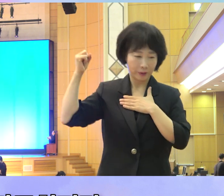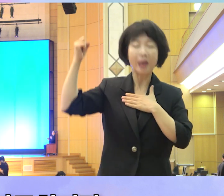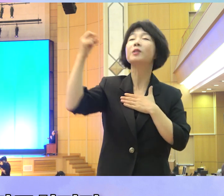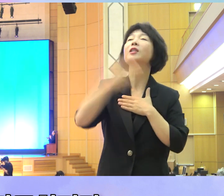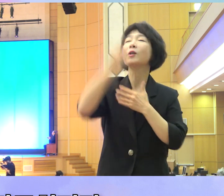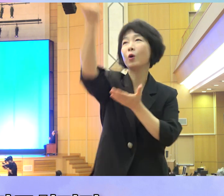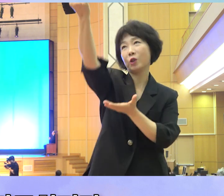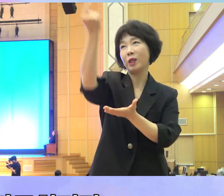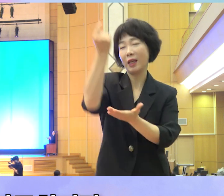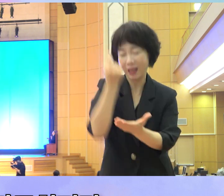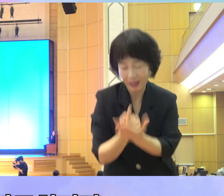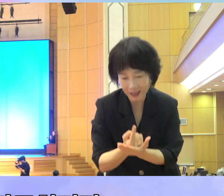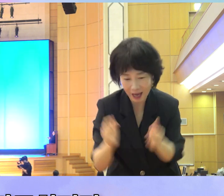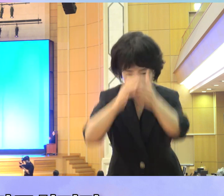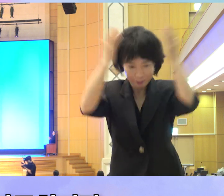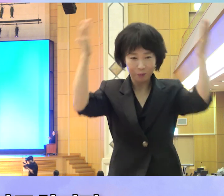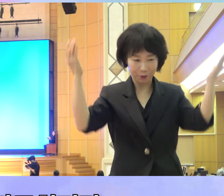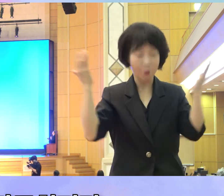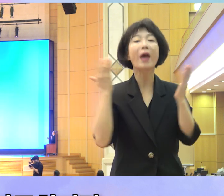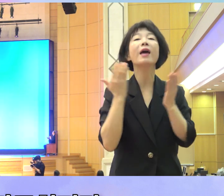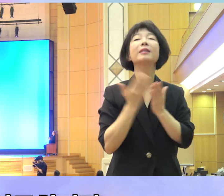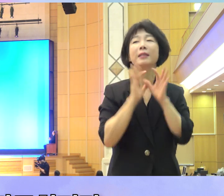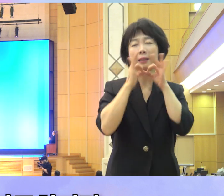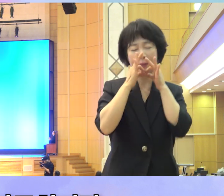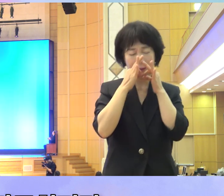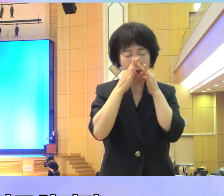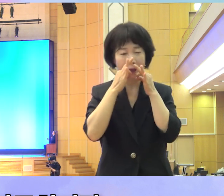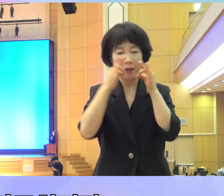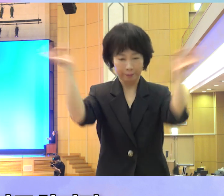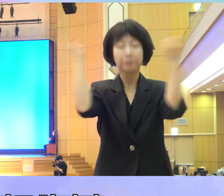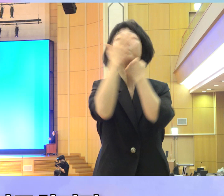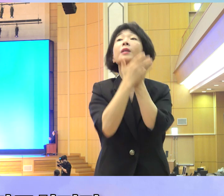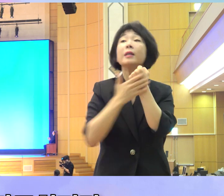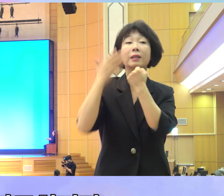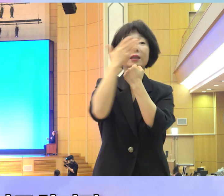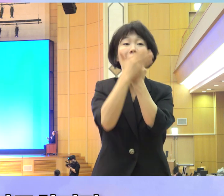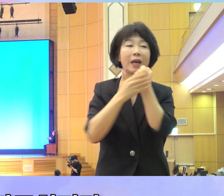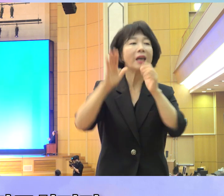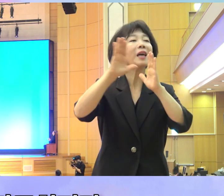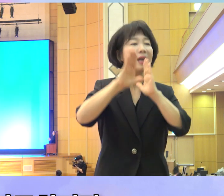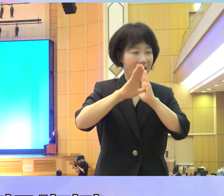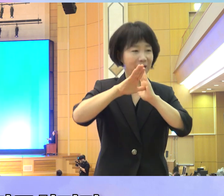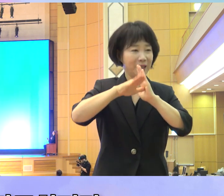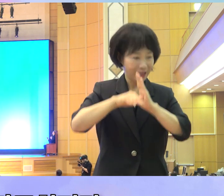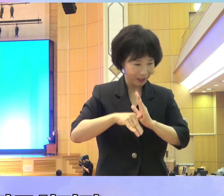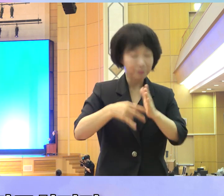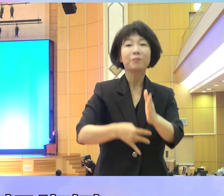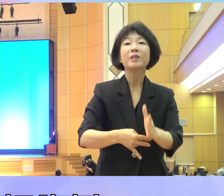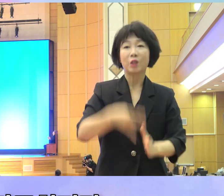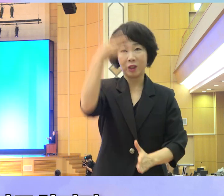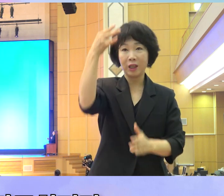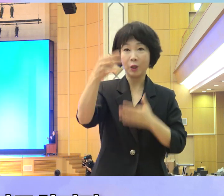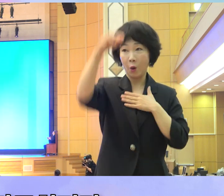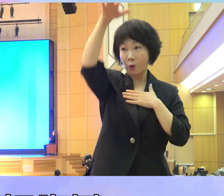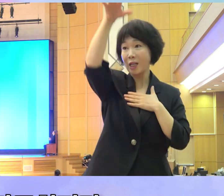때에 다시 오시네. 모두 외치세. 이는 은혜의 해니